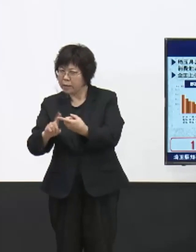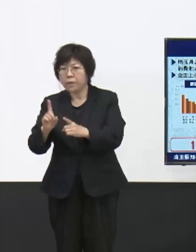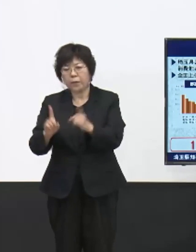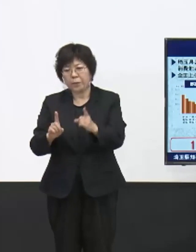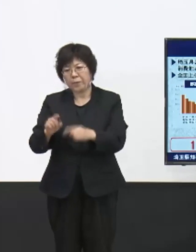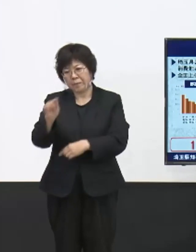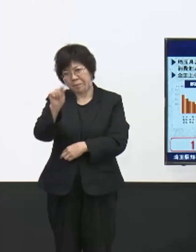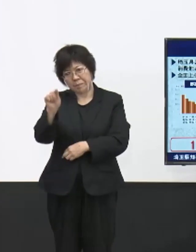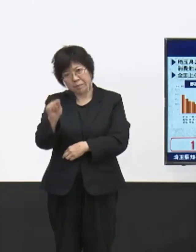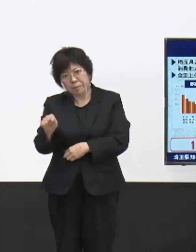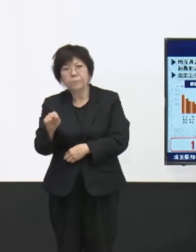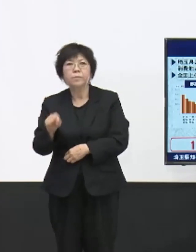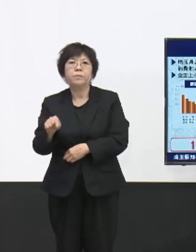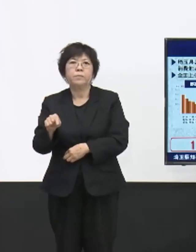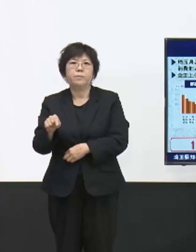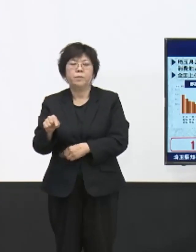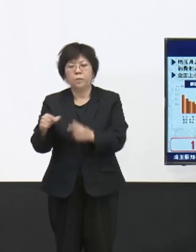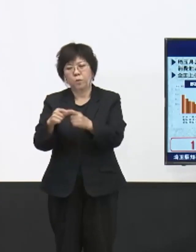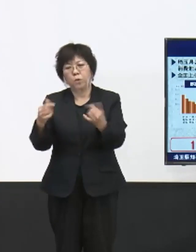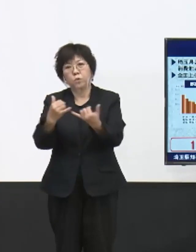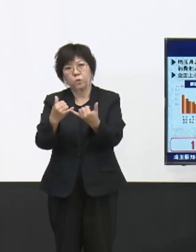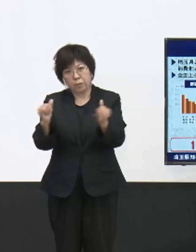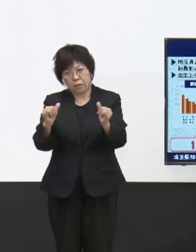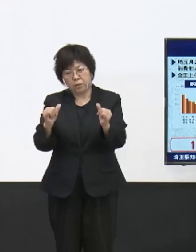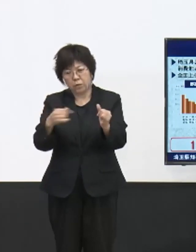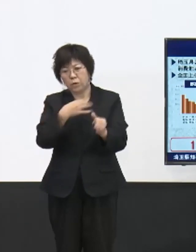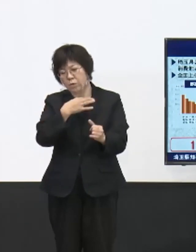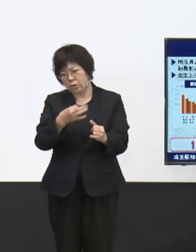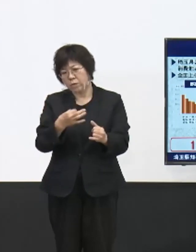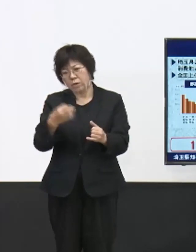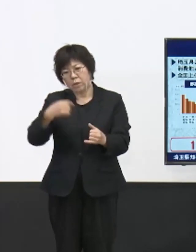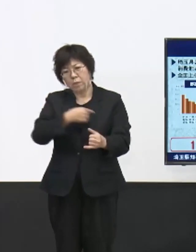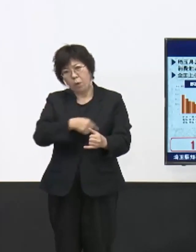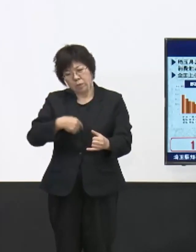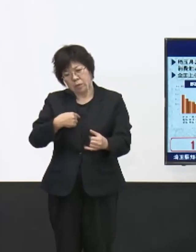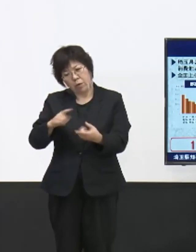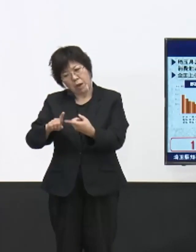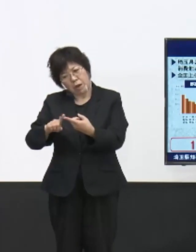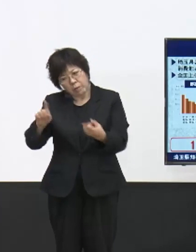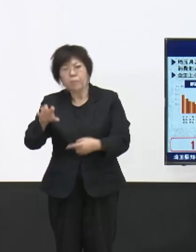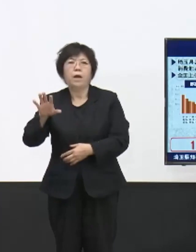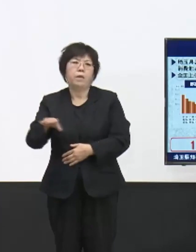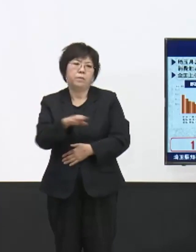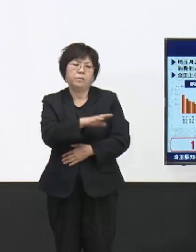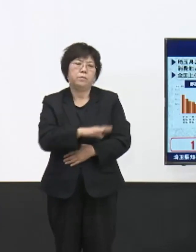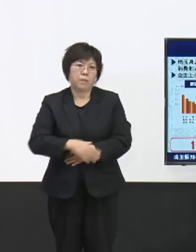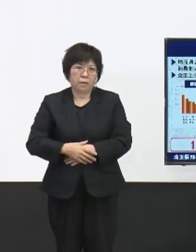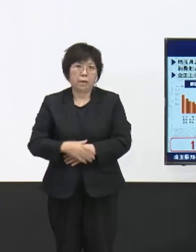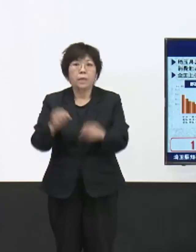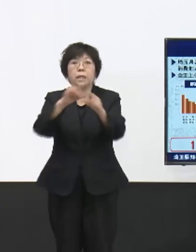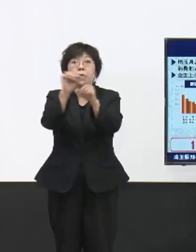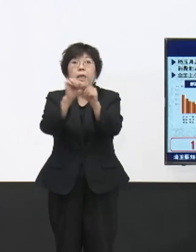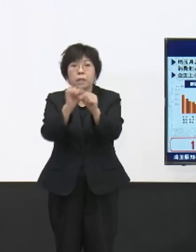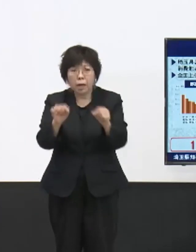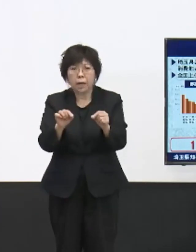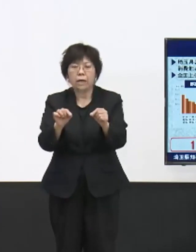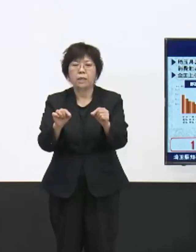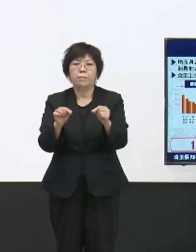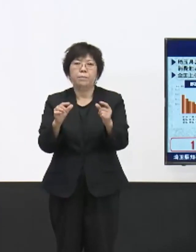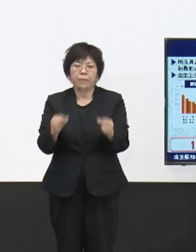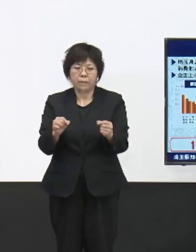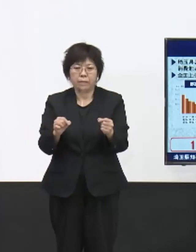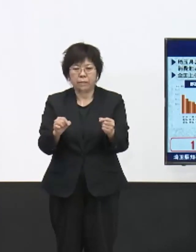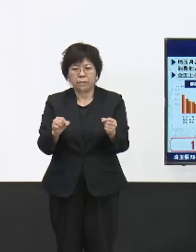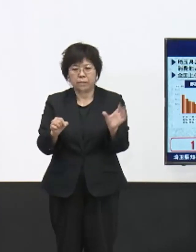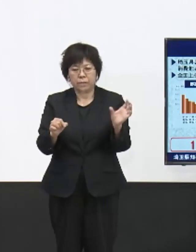国民の心に答えられなかったところもあろうかと思います。そういったことが総合して結果として 第三極